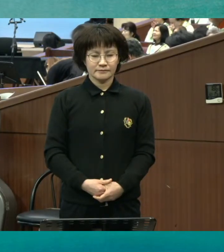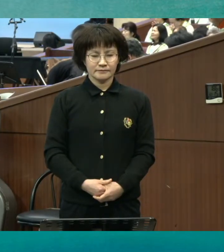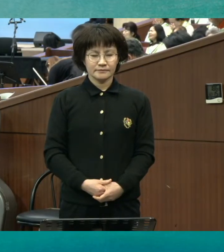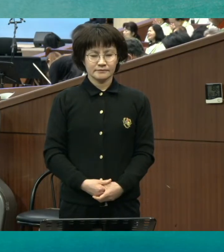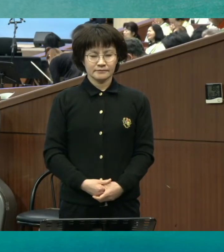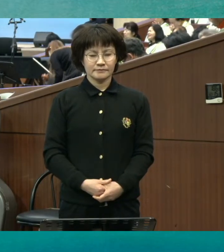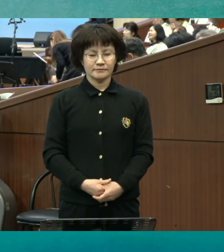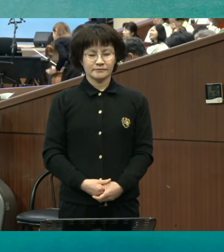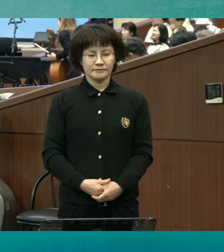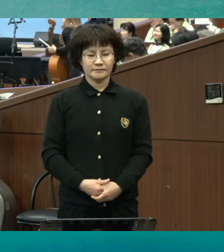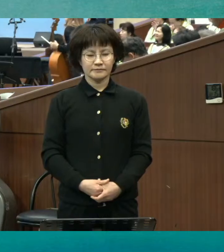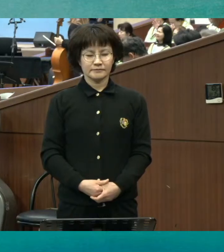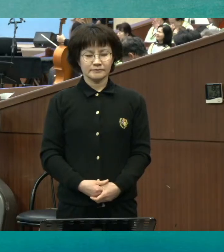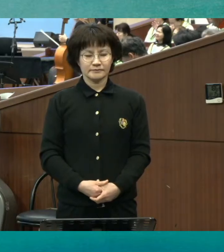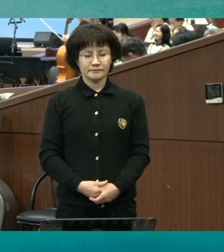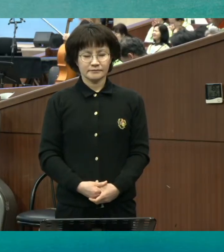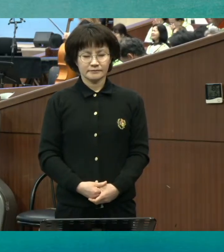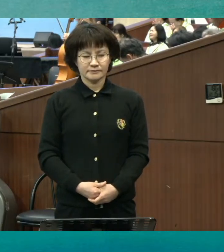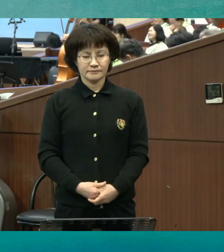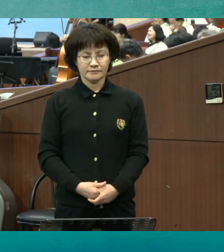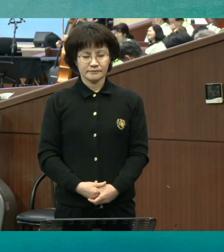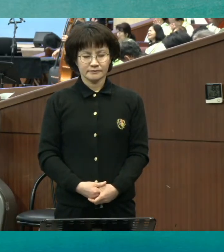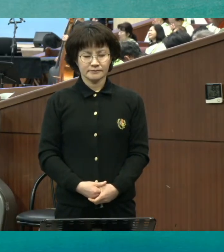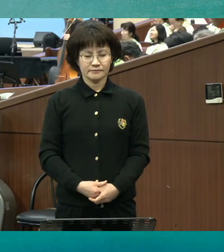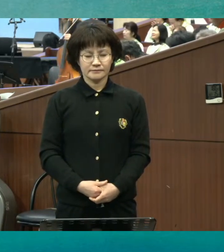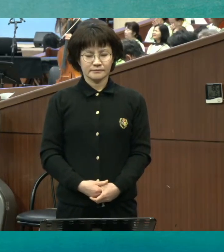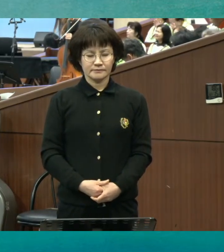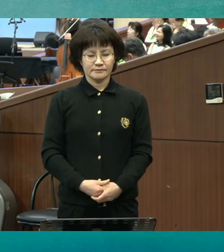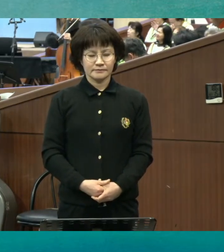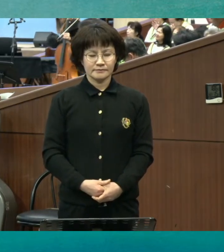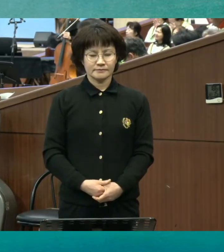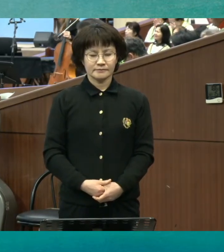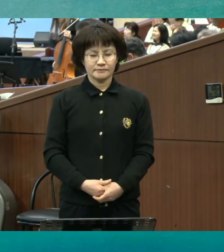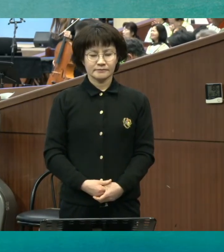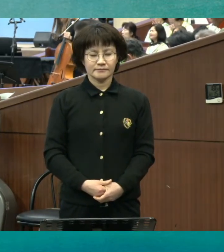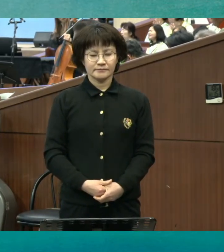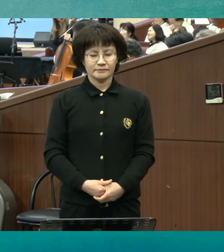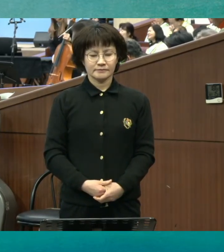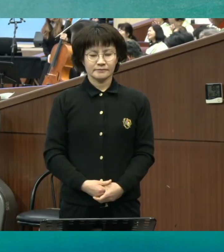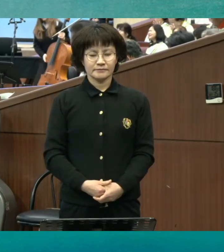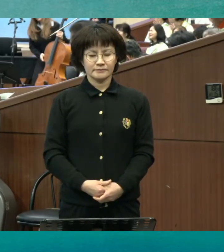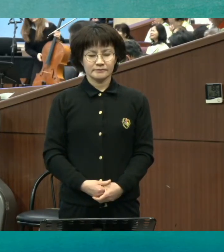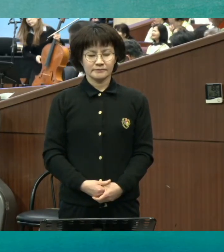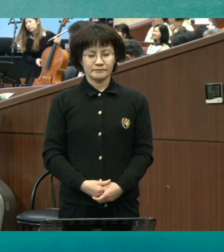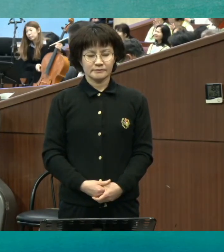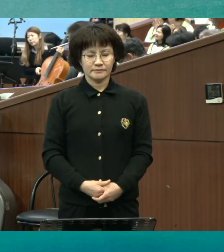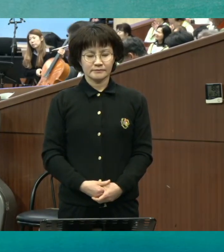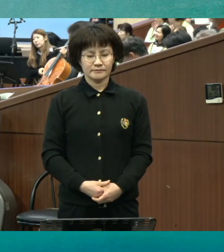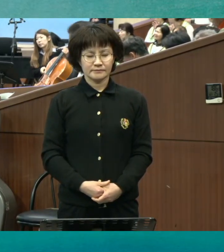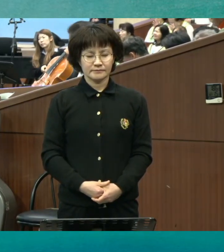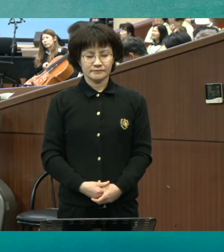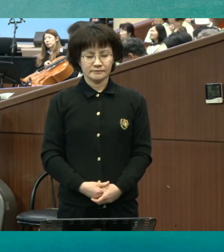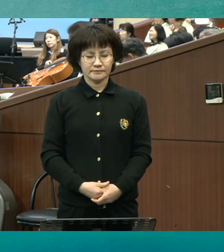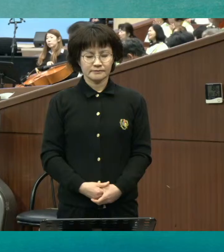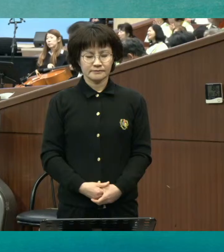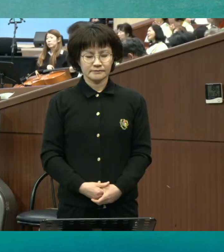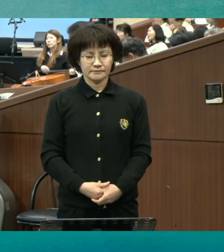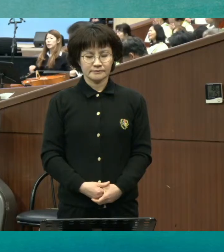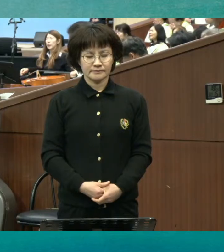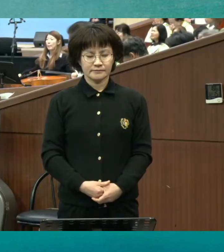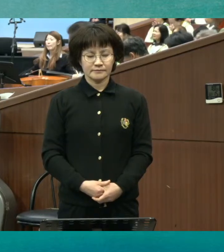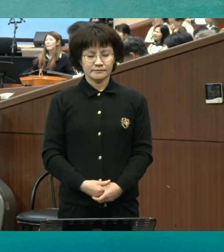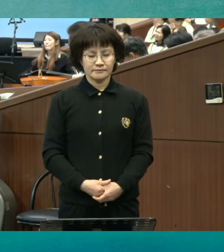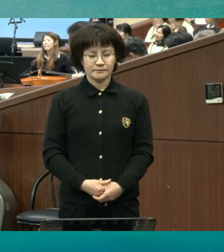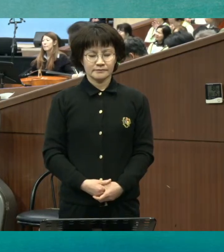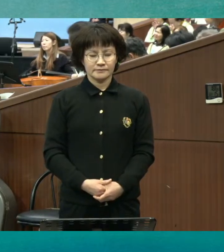있사오니 주여 우리를 불쌍히 하여 주셔서 하나님 앞에 우리의 마음을 죄를 온전히 바라는 시간이